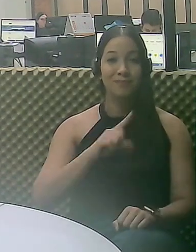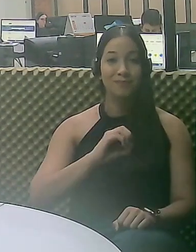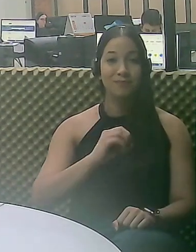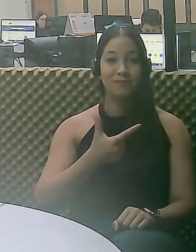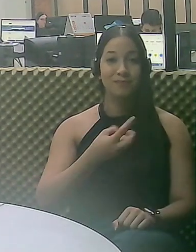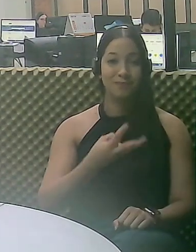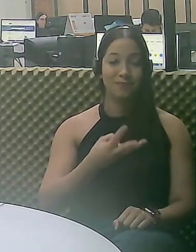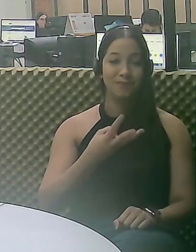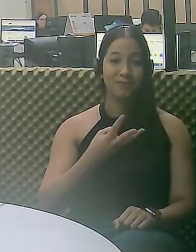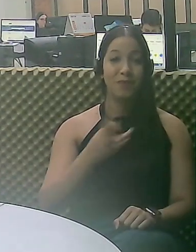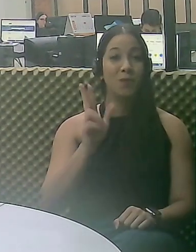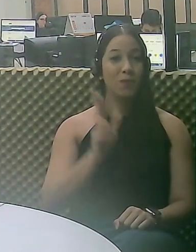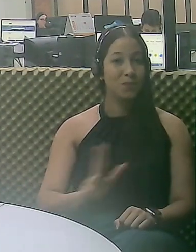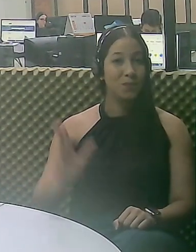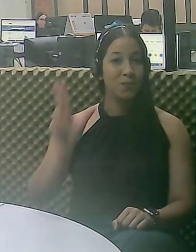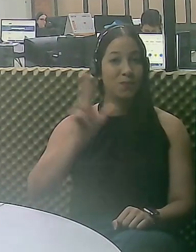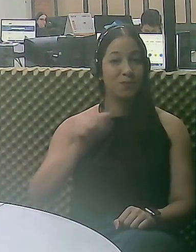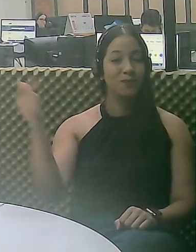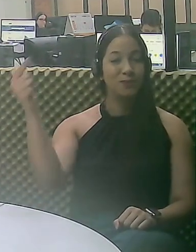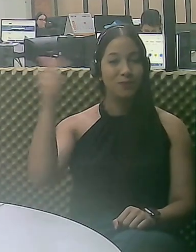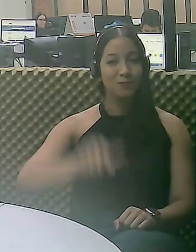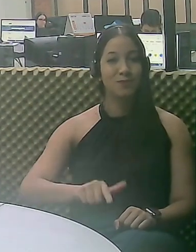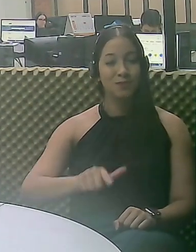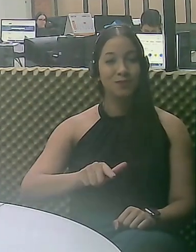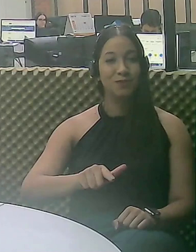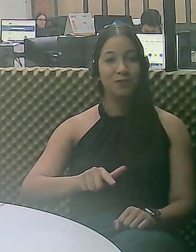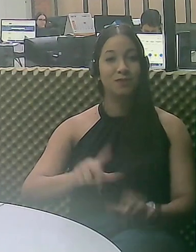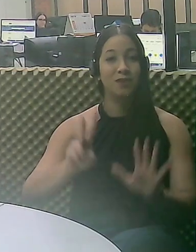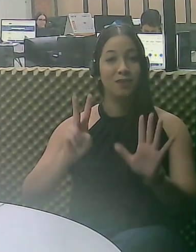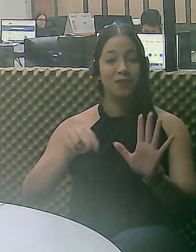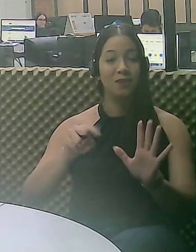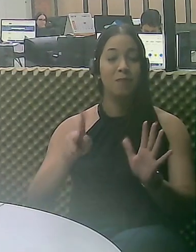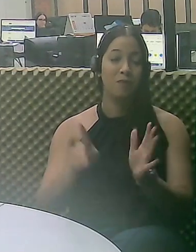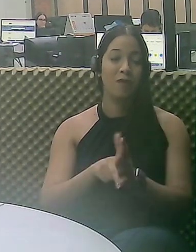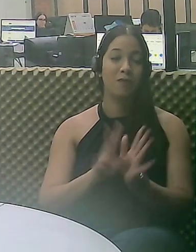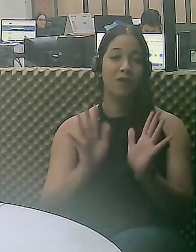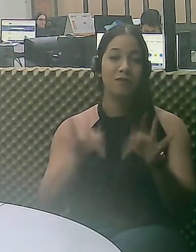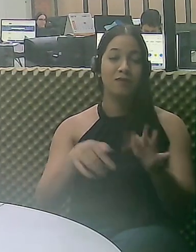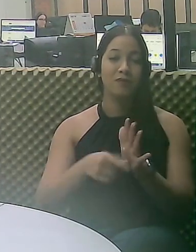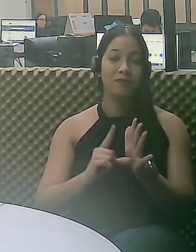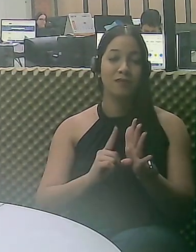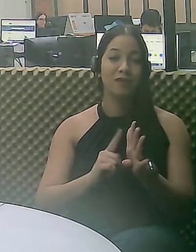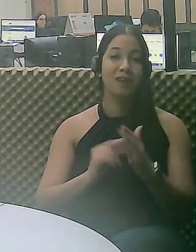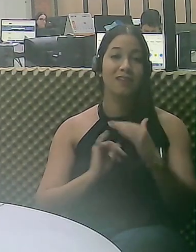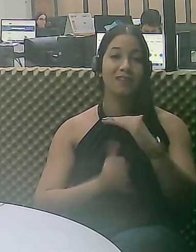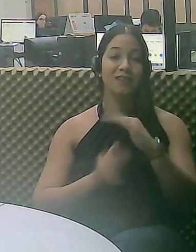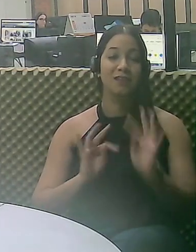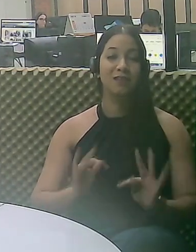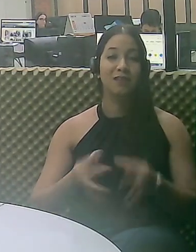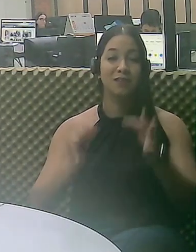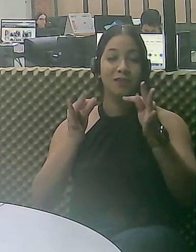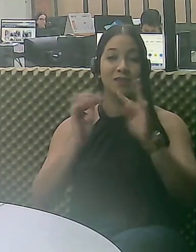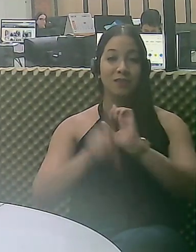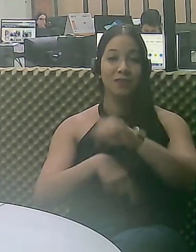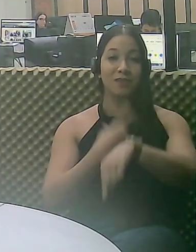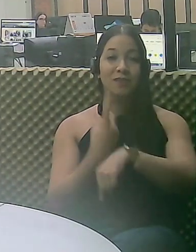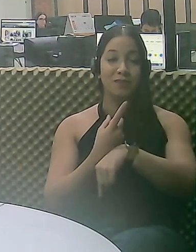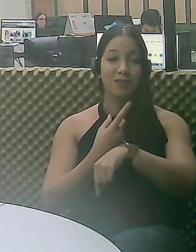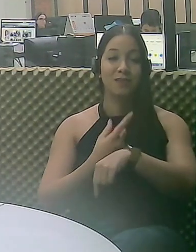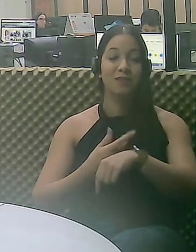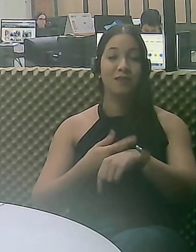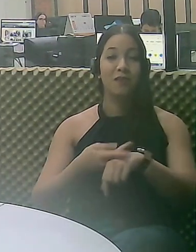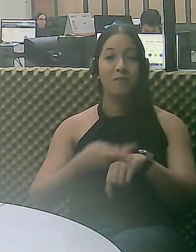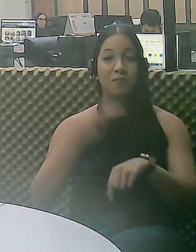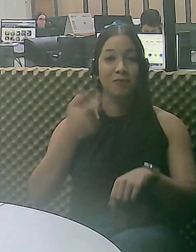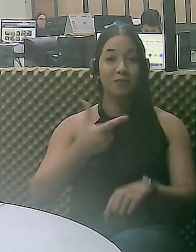2023. Uberlândia está mais uma vez na etapa semifinal do maior prêmio de tecnologia e inovação do país, o Startup